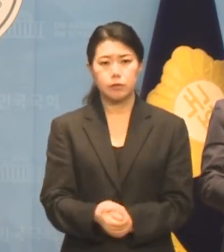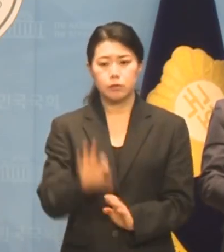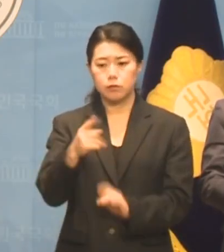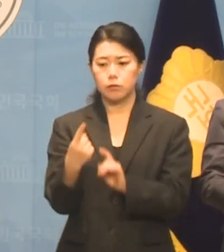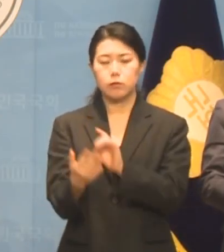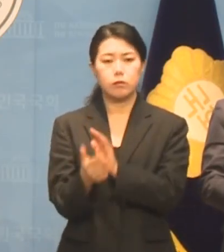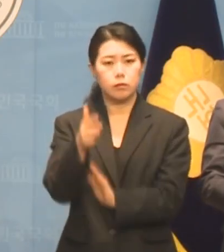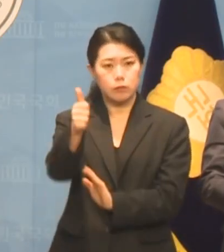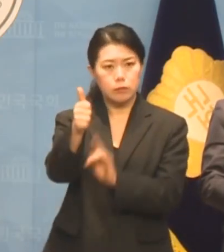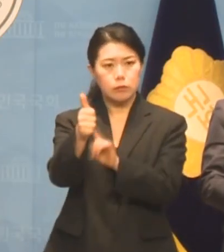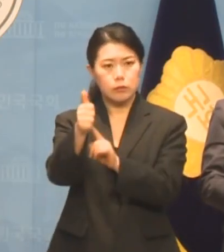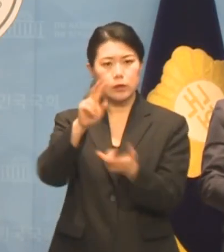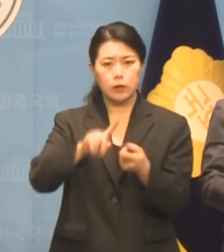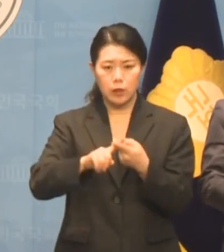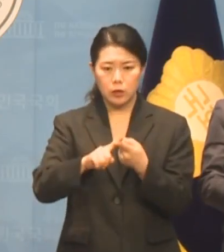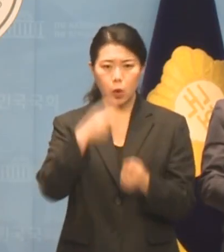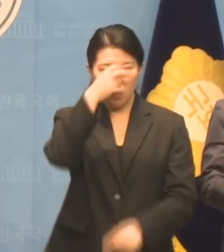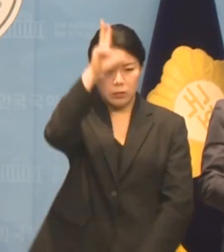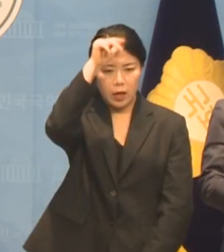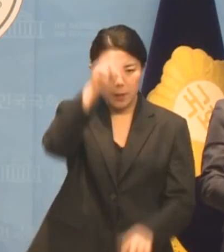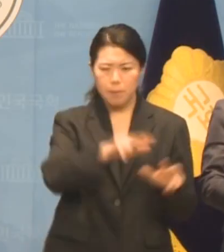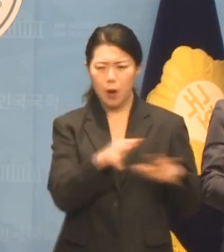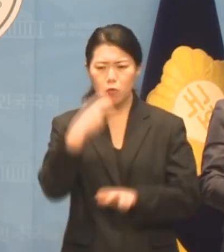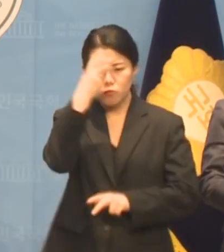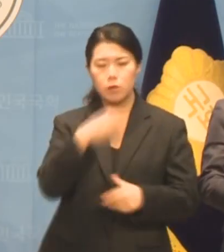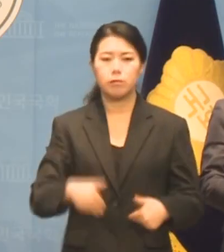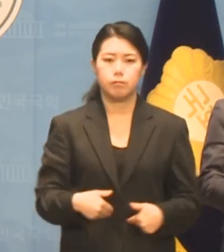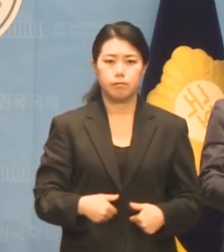시장에 대한 즉각적인 수사를 촉구합니다.